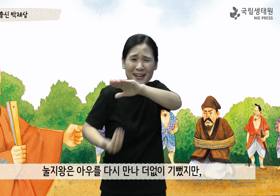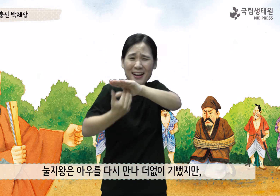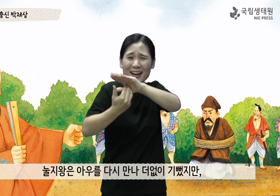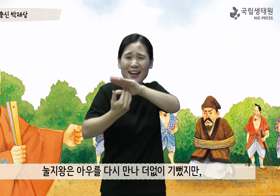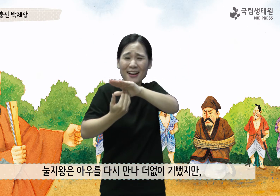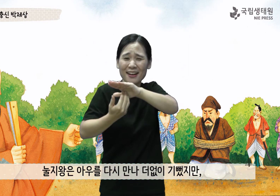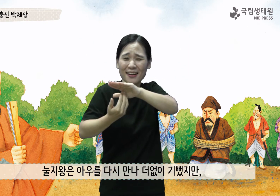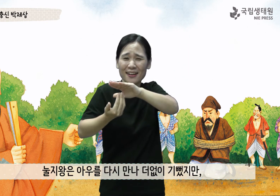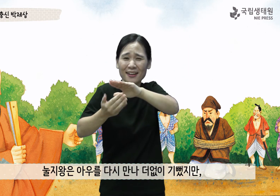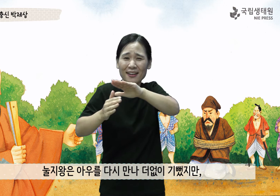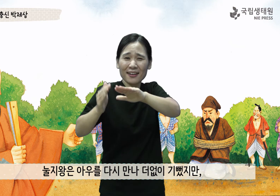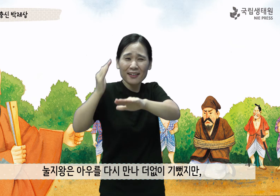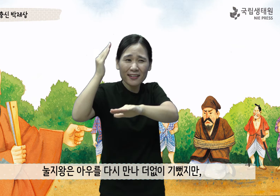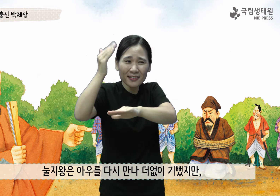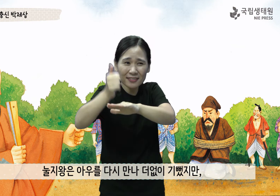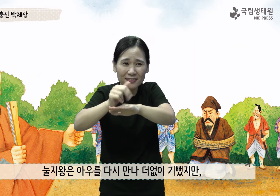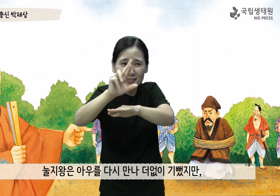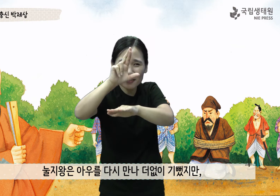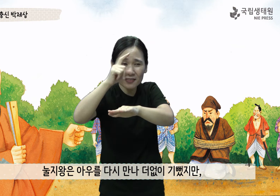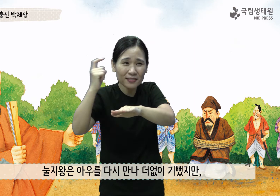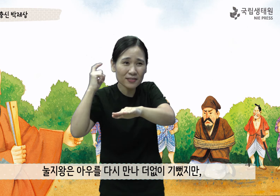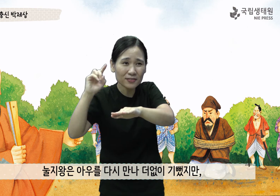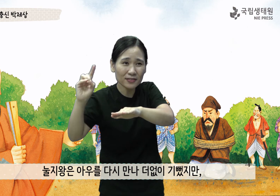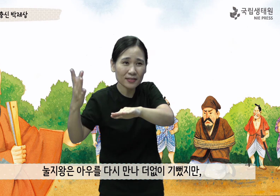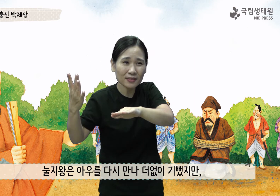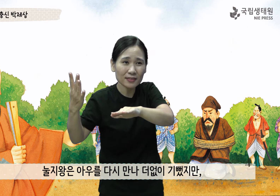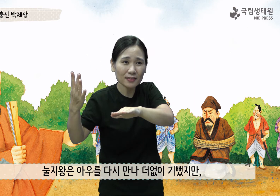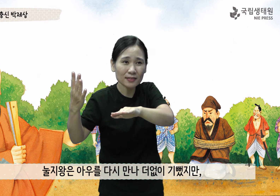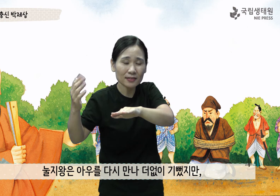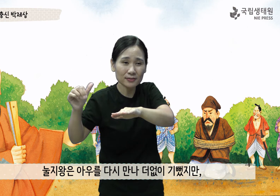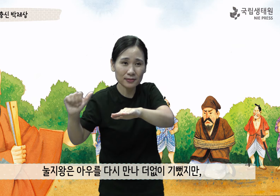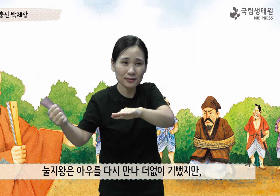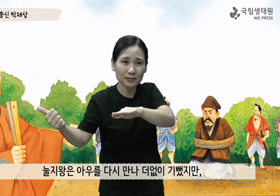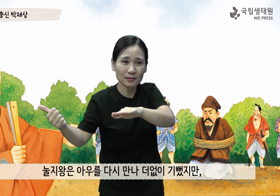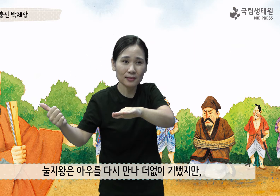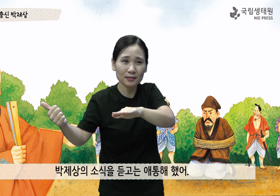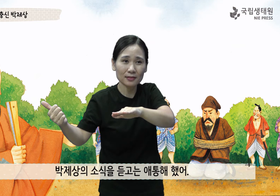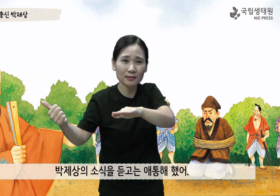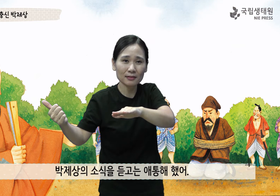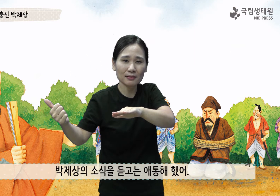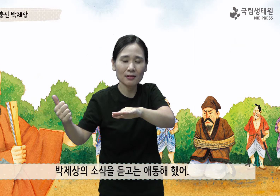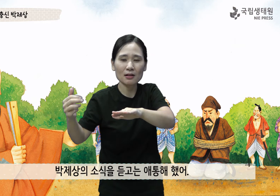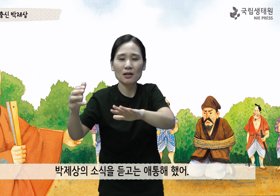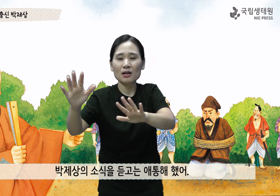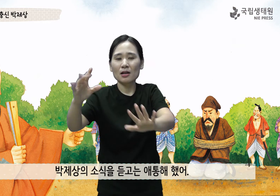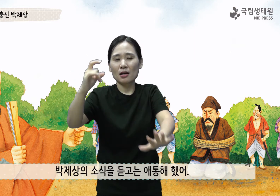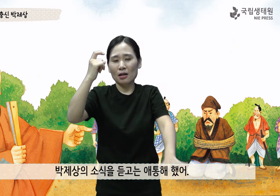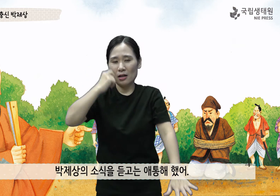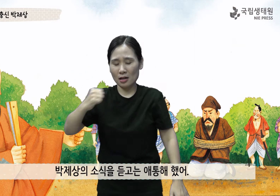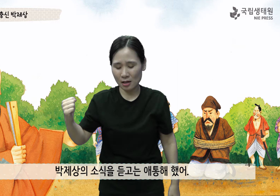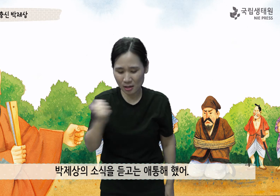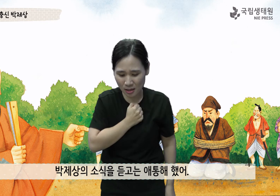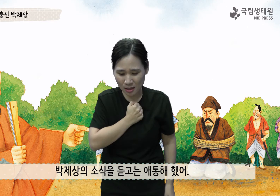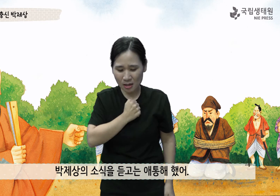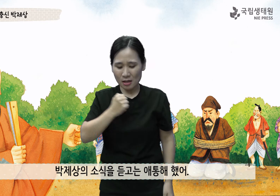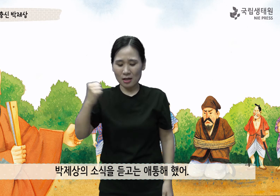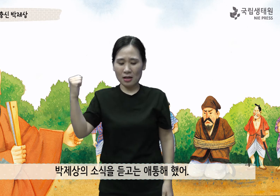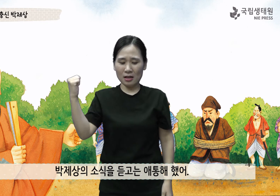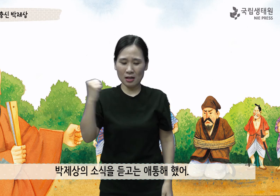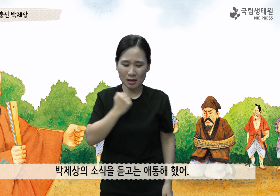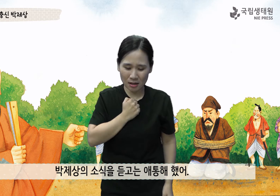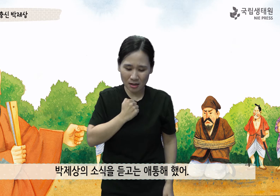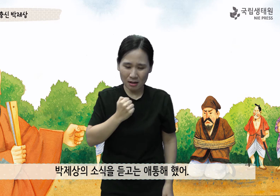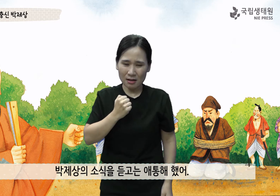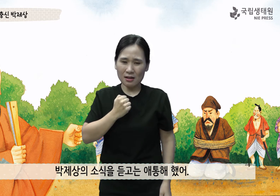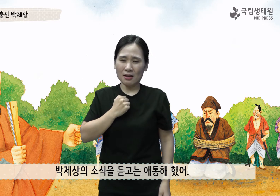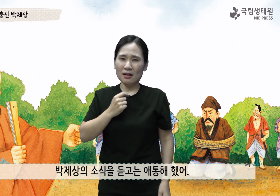눌지왕은 아우를 다시 만나 더없이 기뻤지만 박재상의 소식을 듣고는 애통해